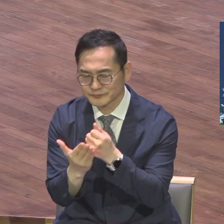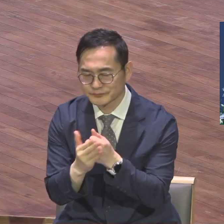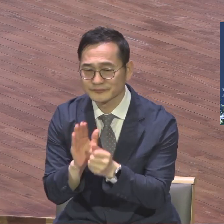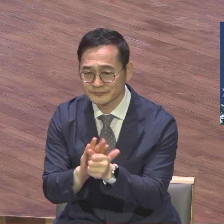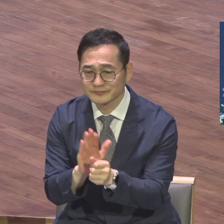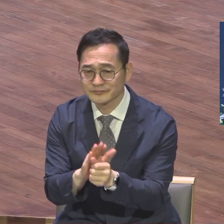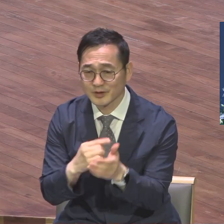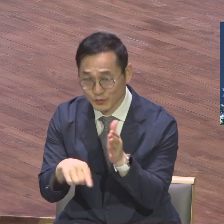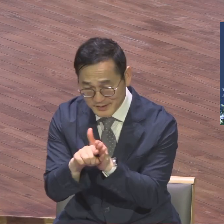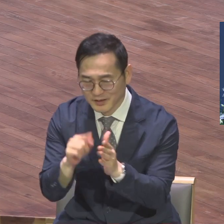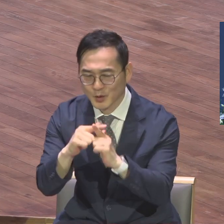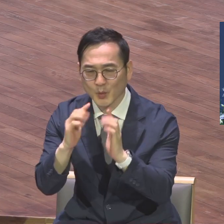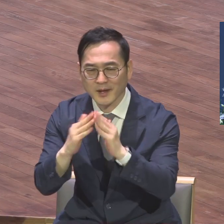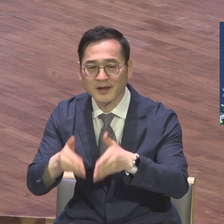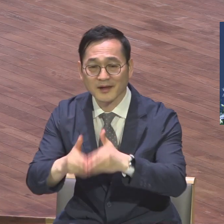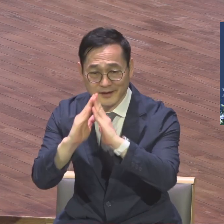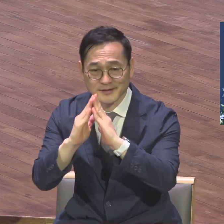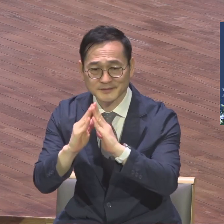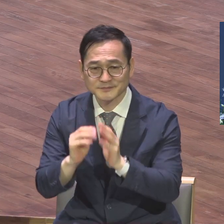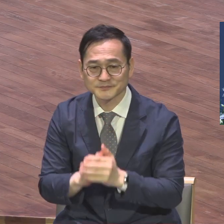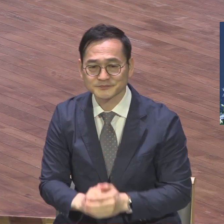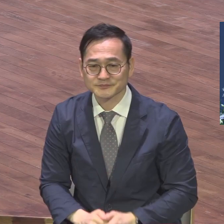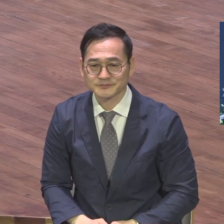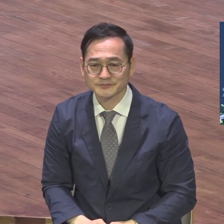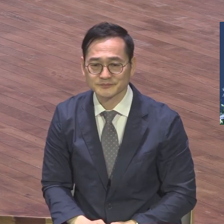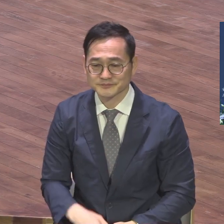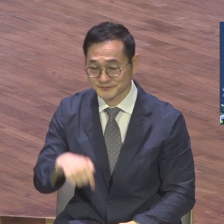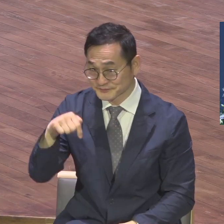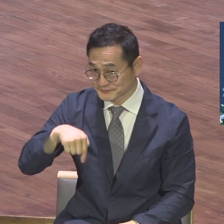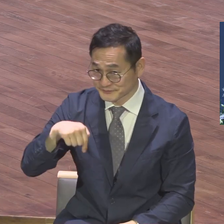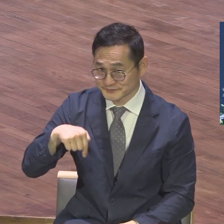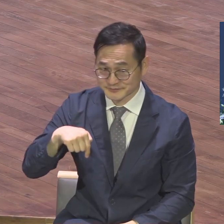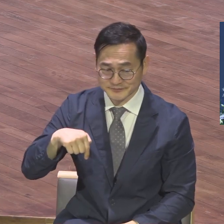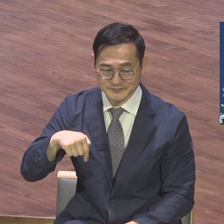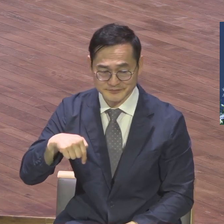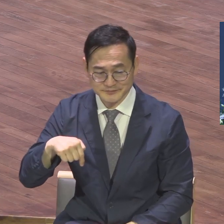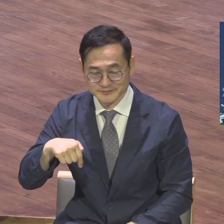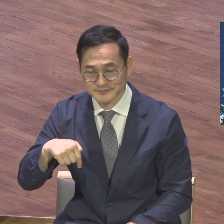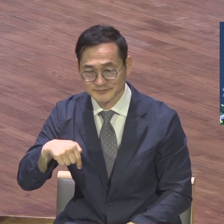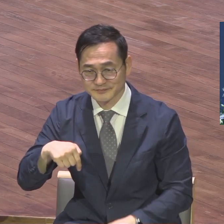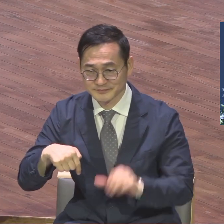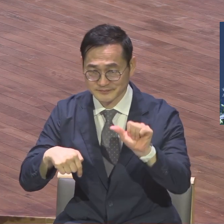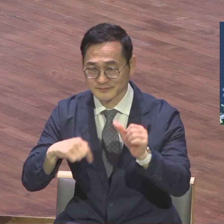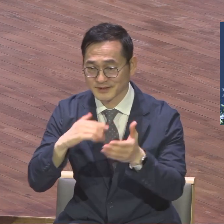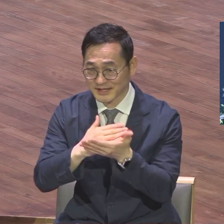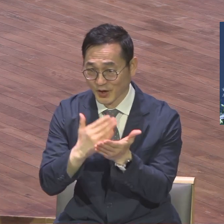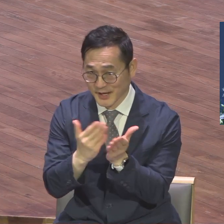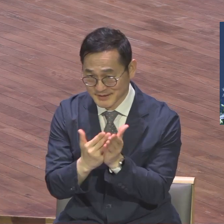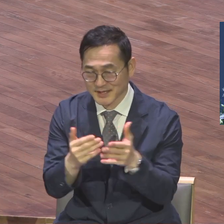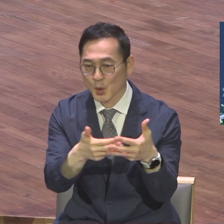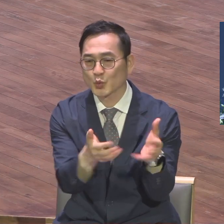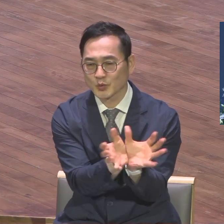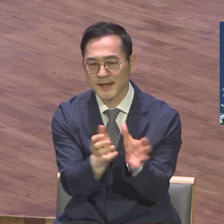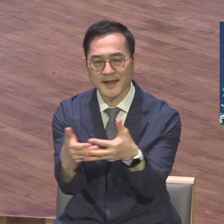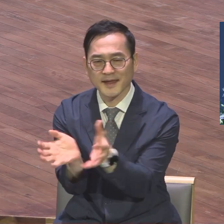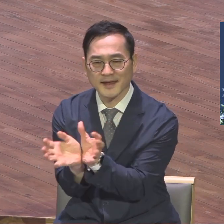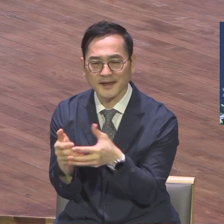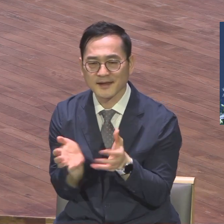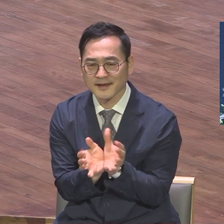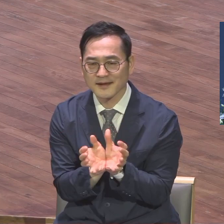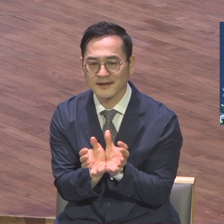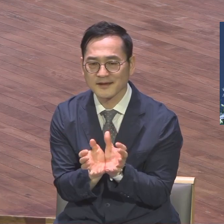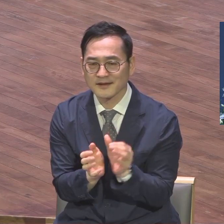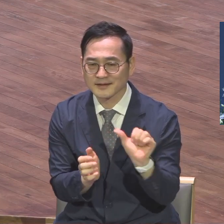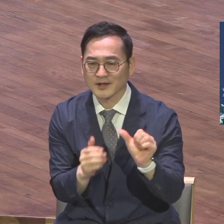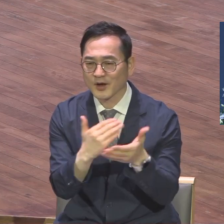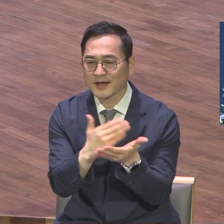의미로 교회를 세웠습니다. 우리 교회도 이제 다섯 가지 공동체를 이루는 언약적 도전을